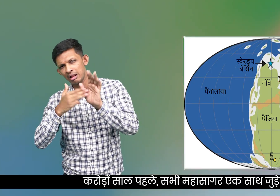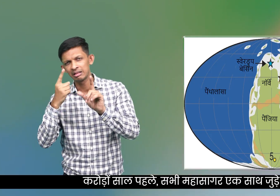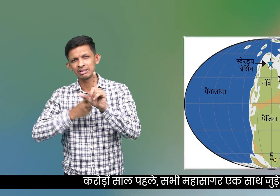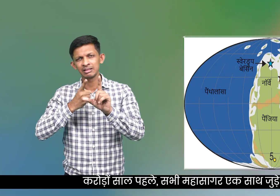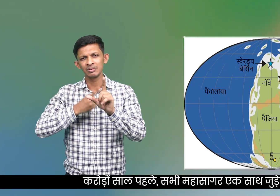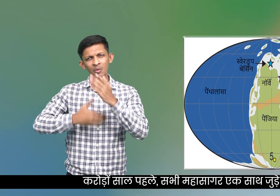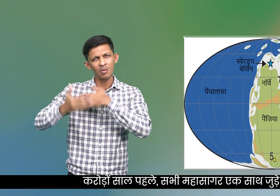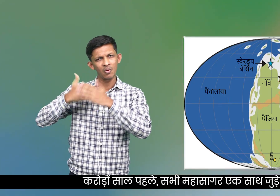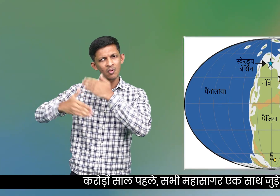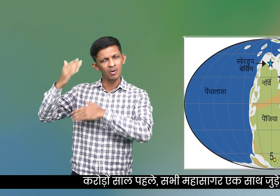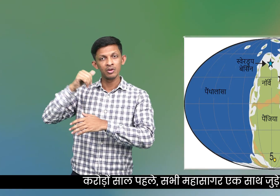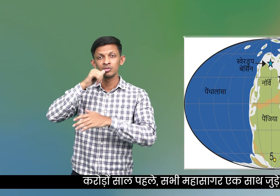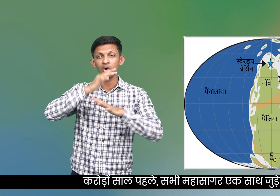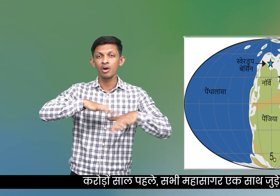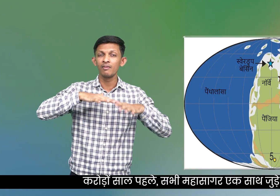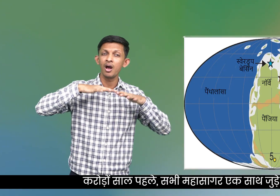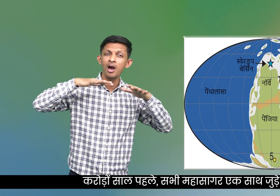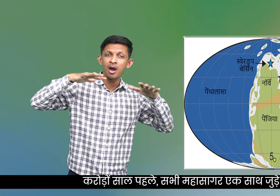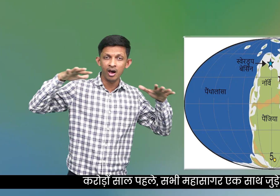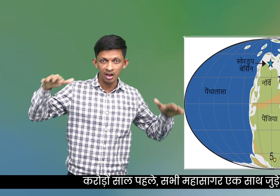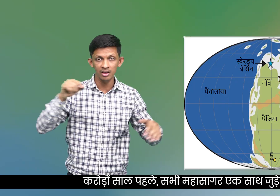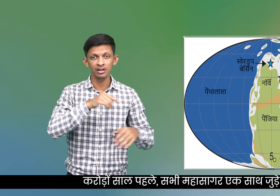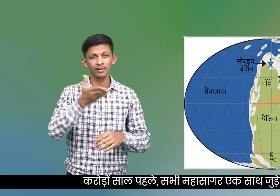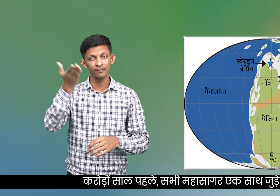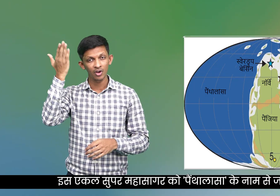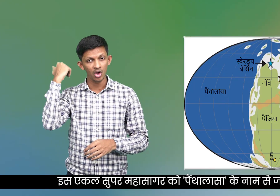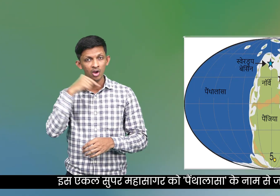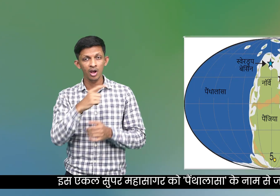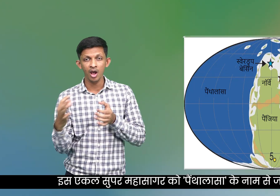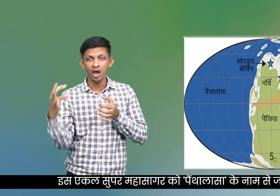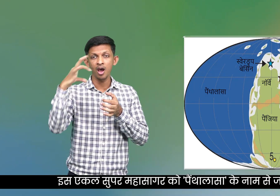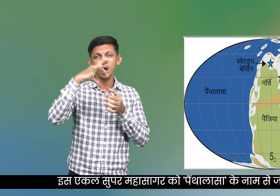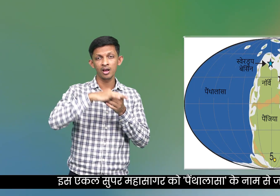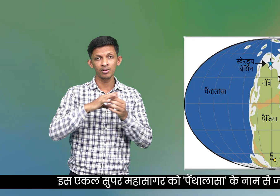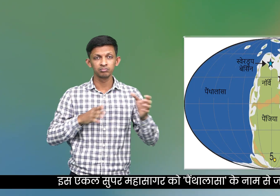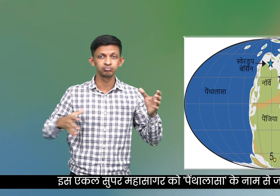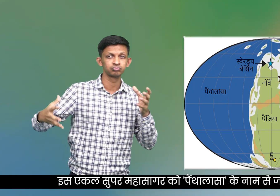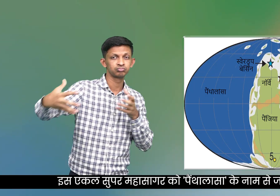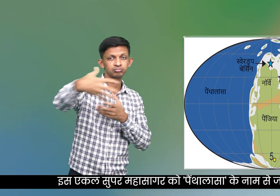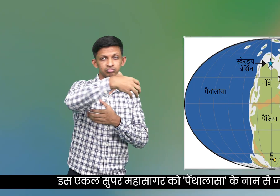सभी महासागर एक साथ जुड़े हुए थे। इस एकल सुपर महासागर